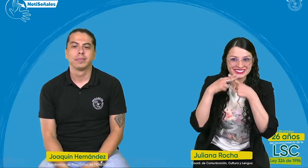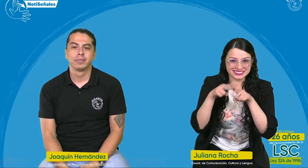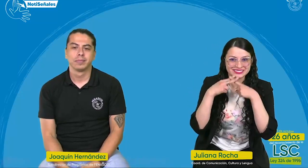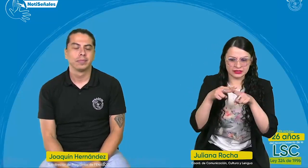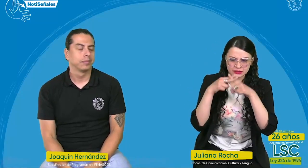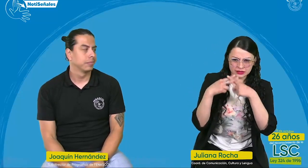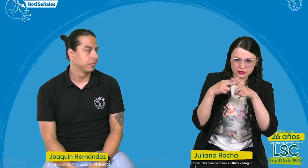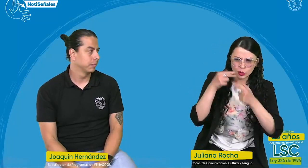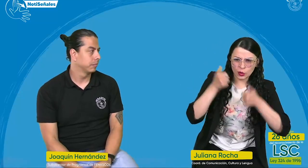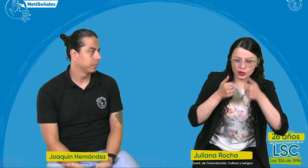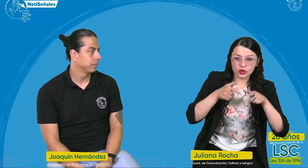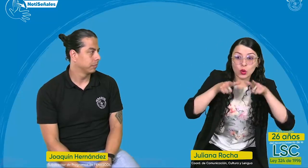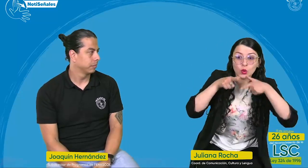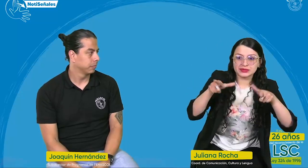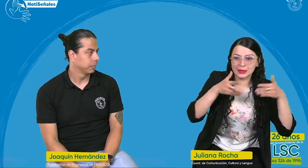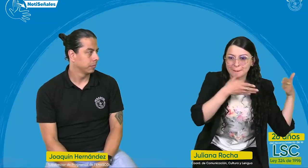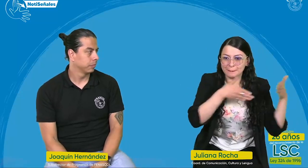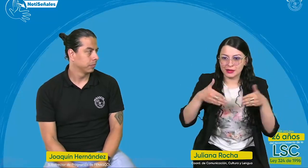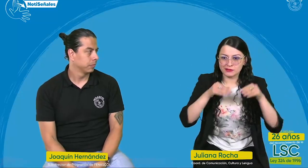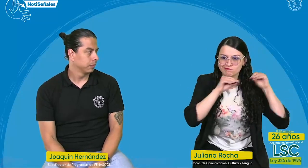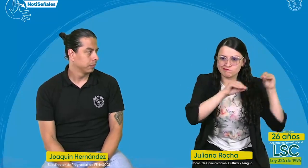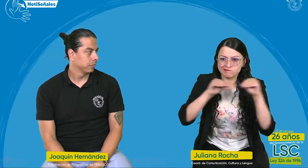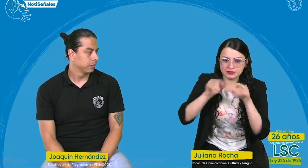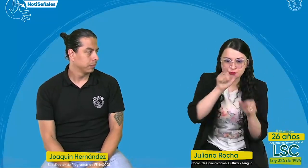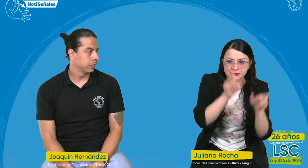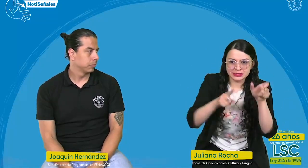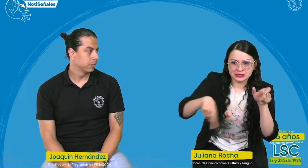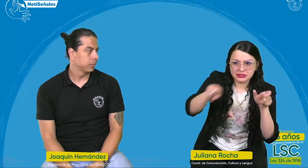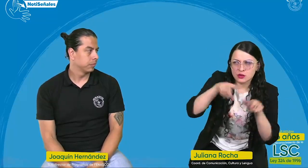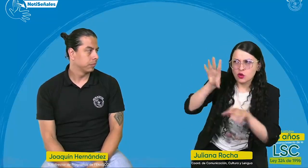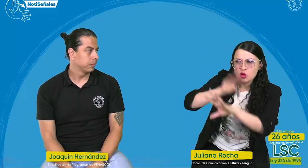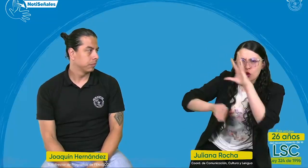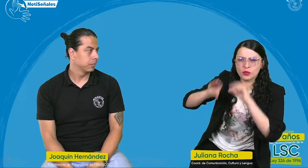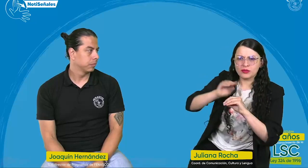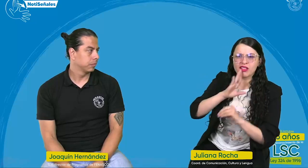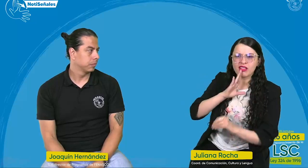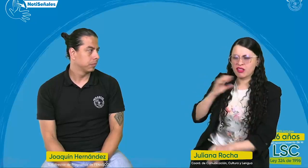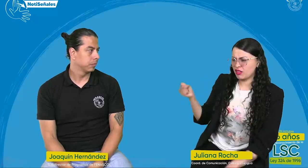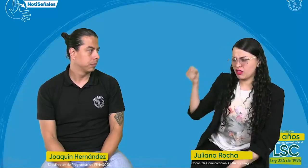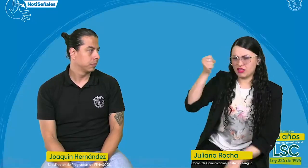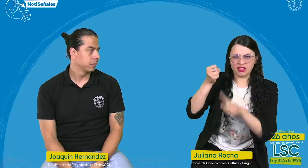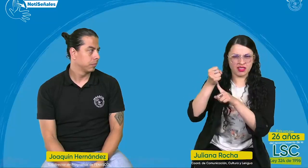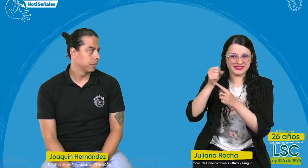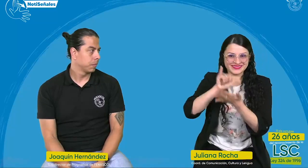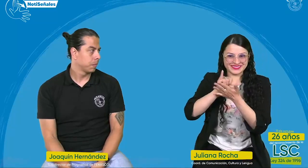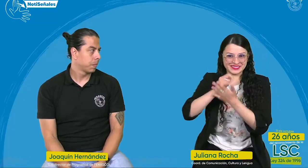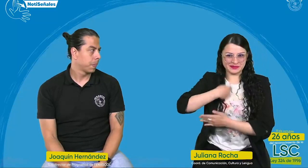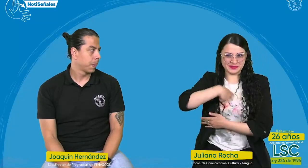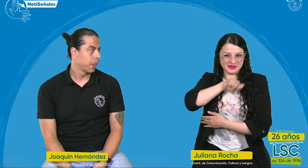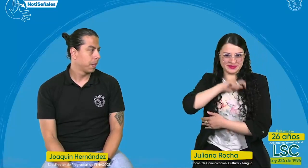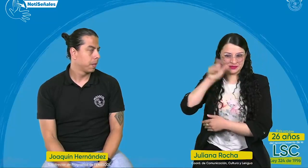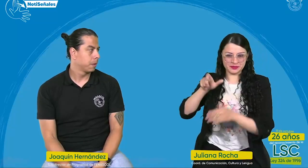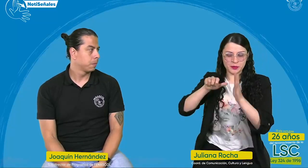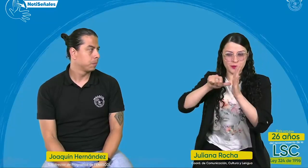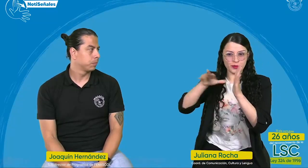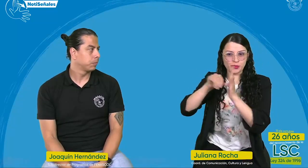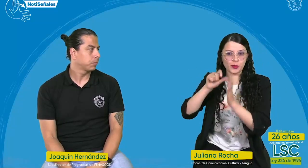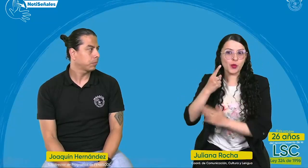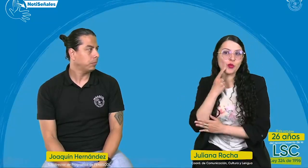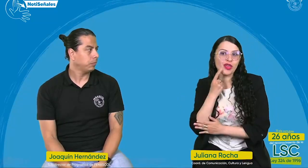unos talleres talleres en relación a la planeación lingüística y la formación tenemos como invitada a la persona de España